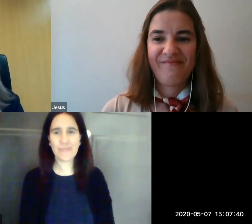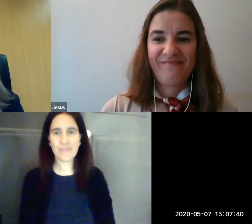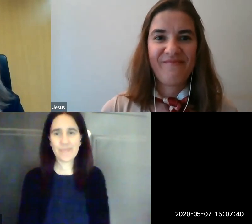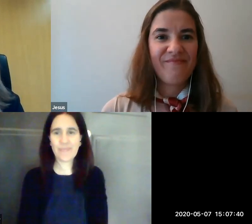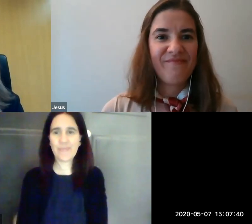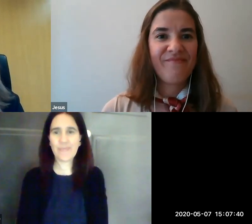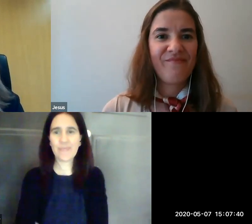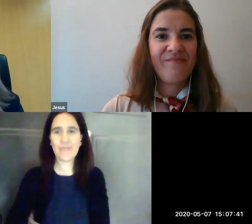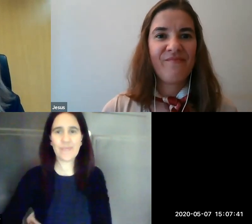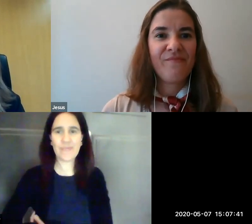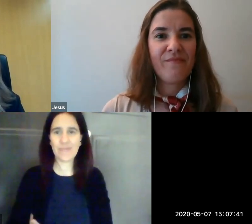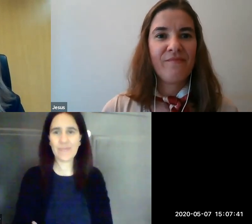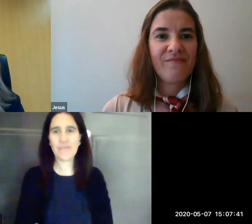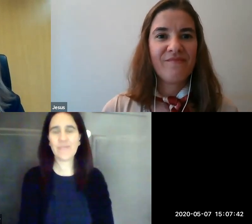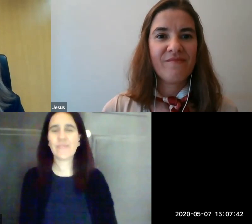Este é também